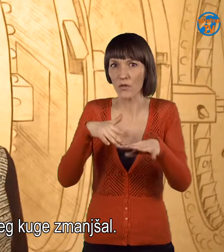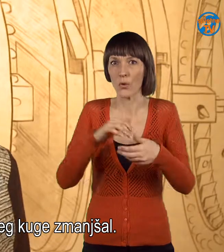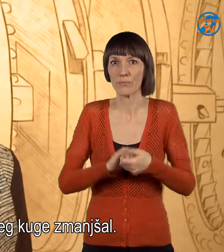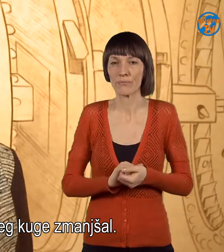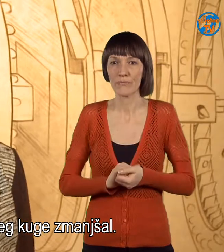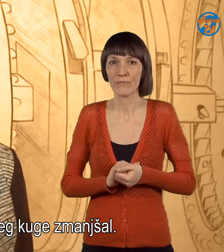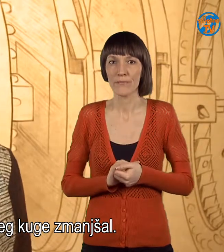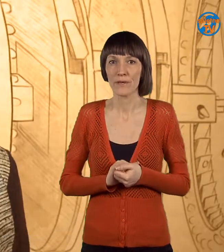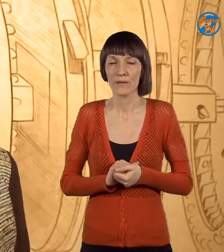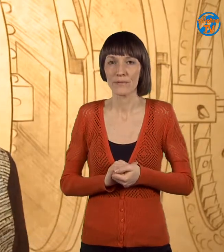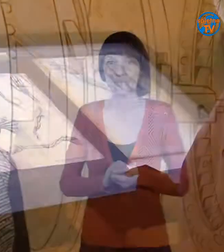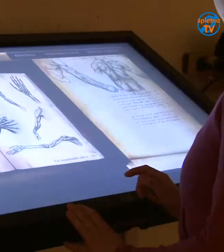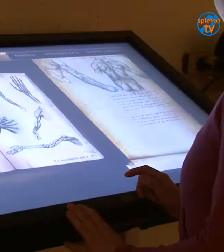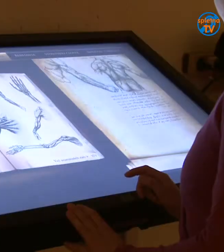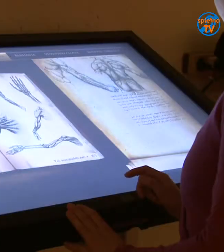zmanjšal.